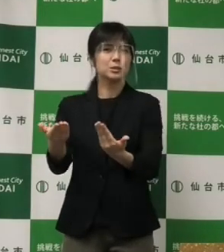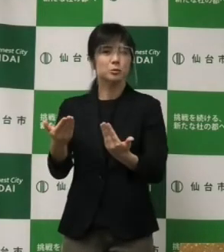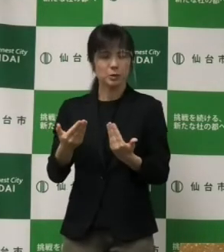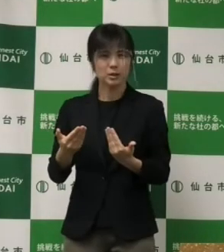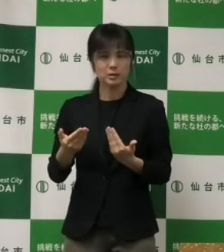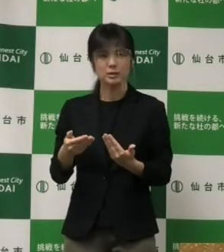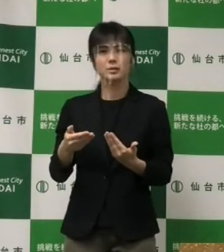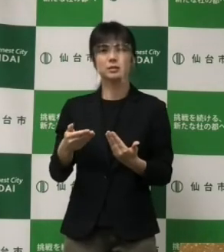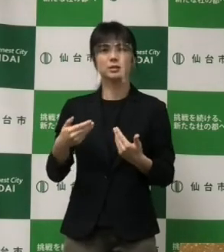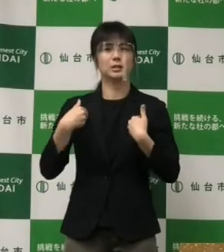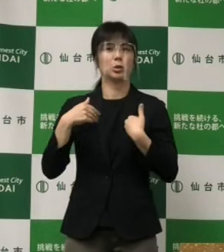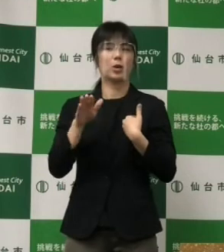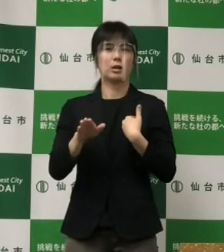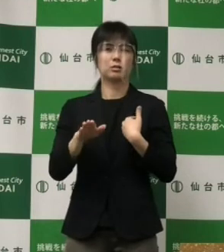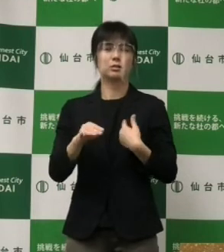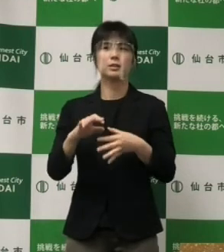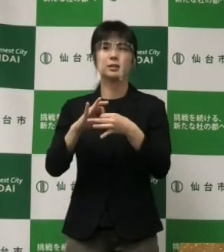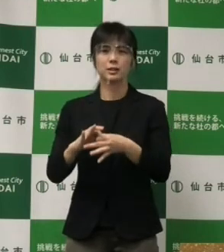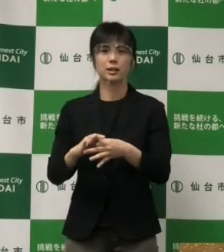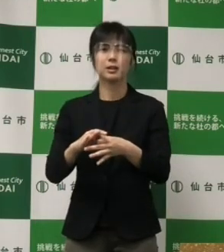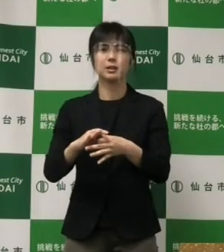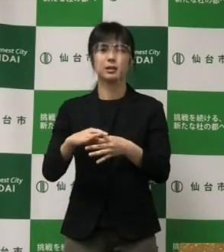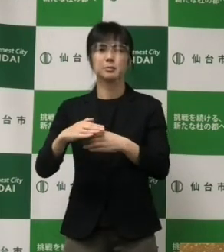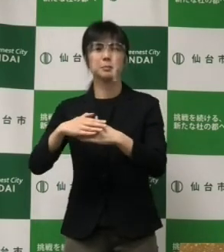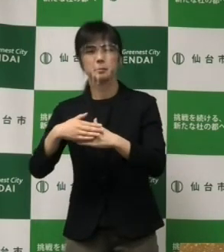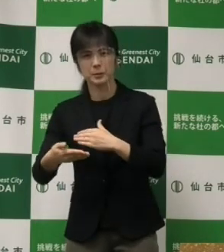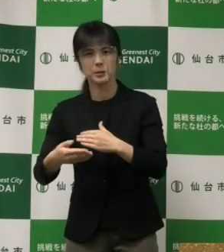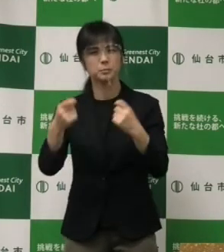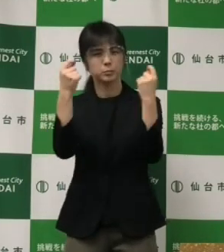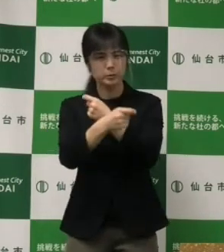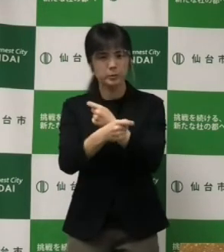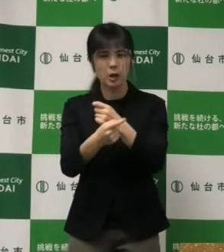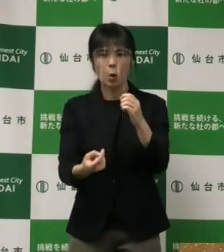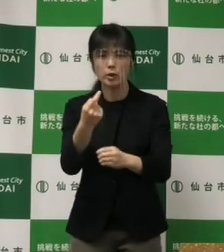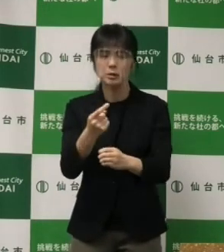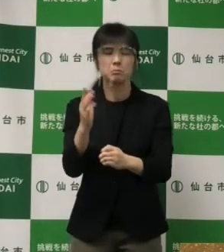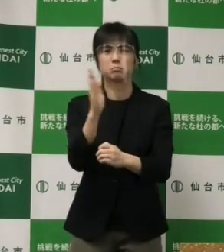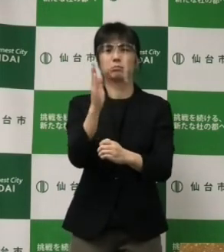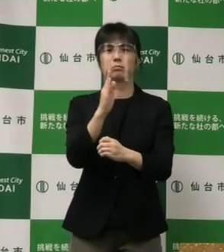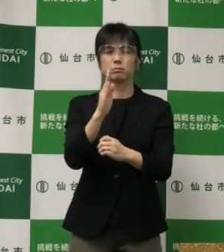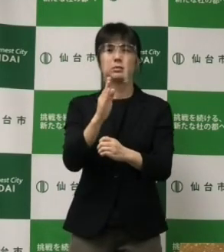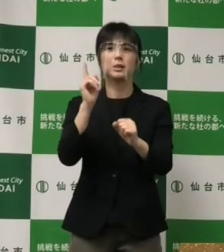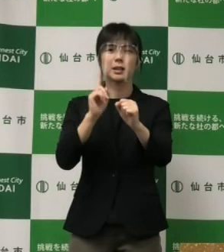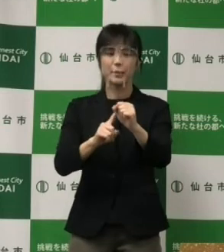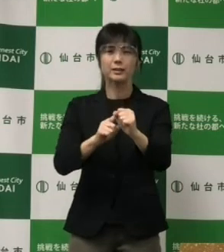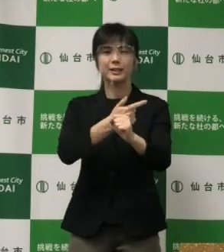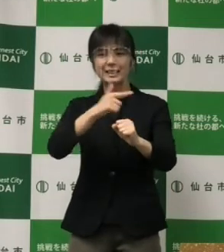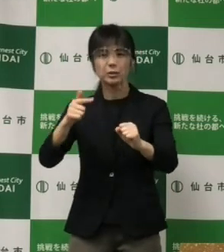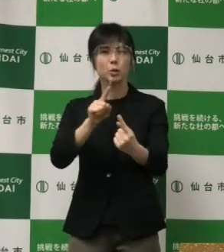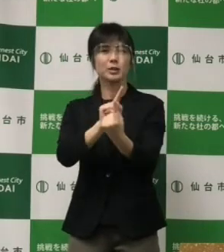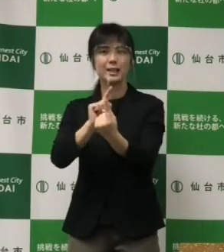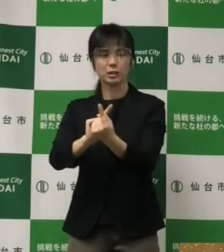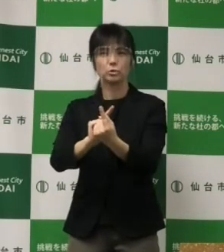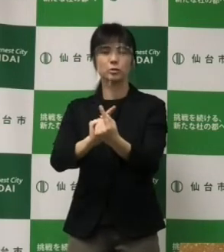ですから、いろいろなミスですとかそういうことがあってはならないということで、この間も対策をいろいろ取らせていただいて